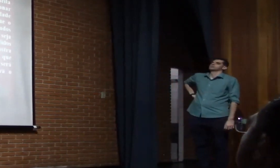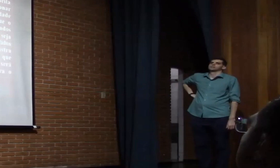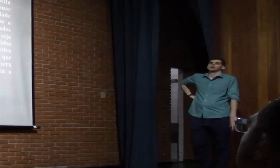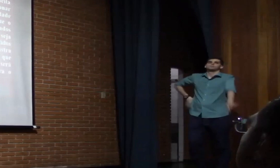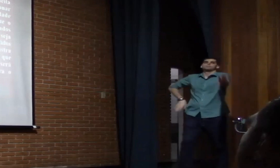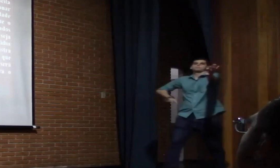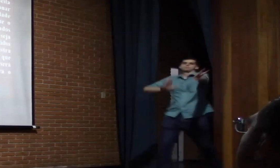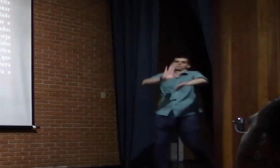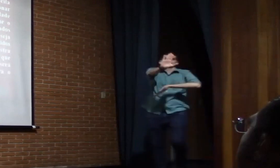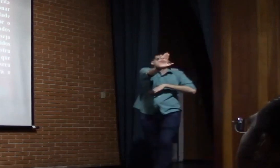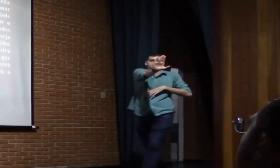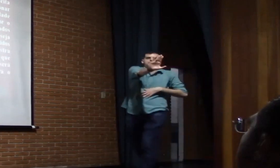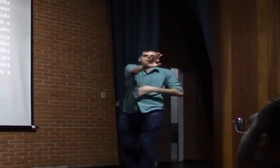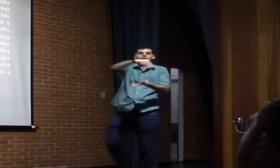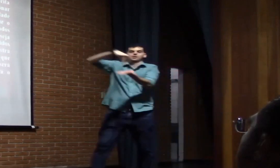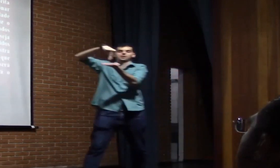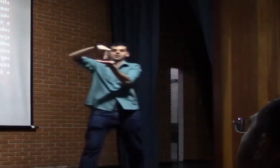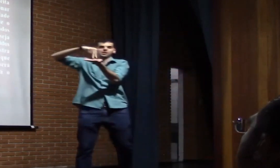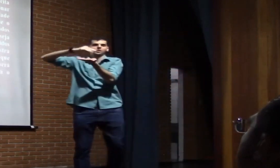dita. Só um minuto.